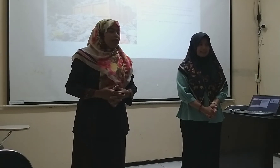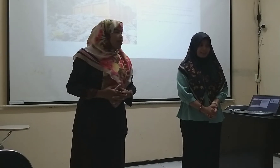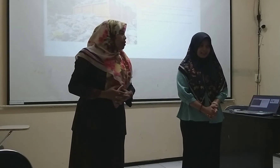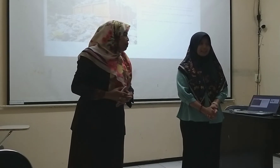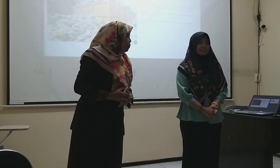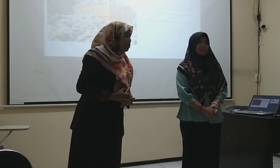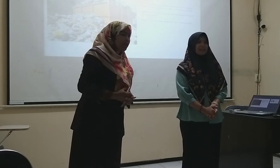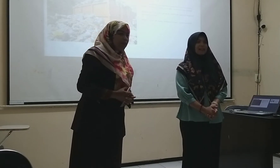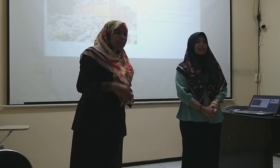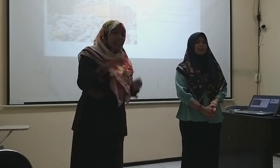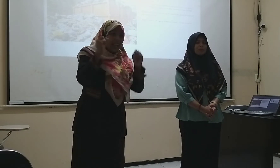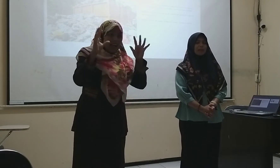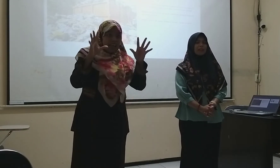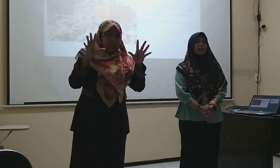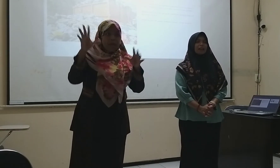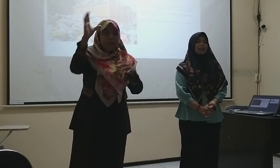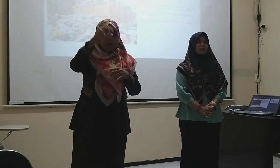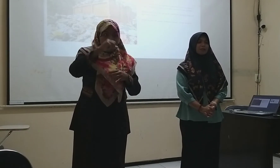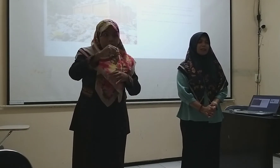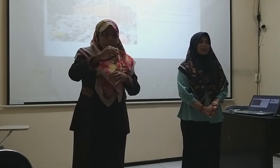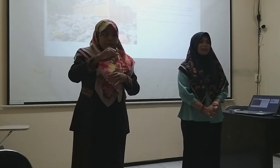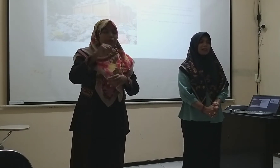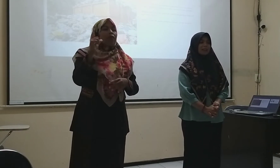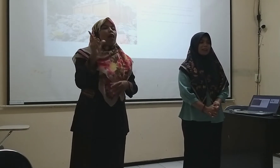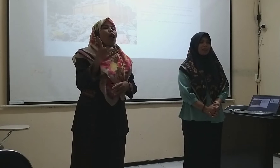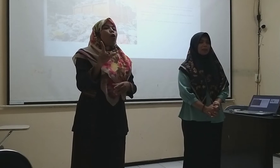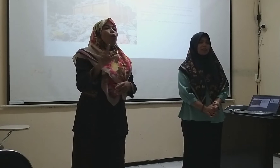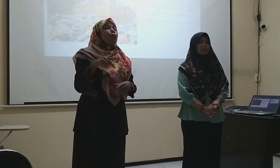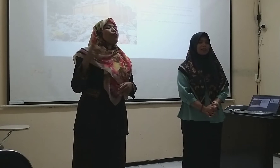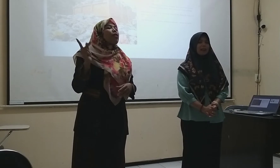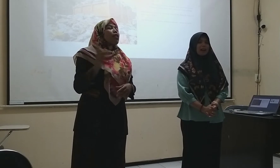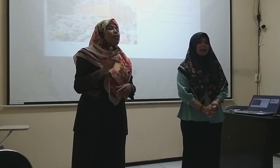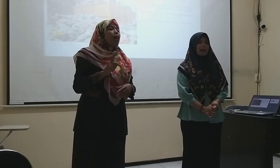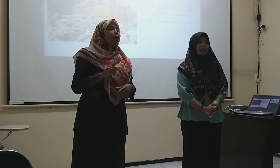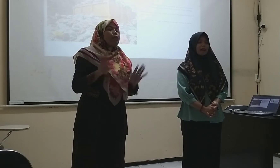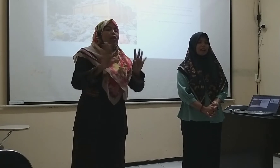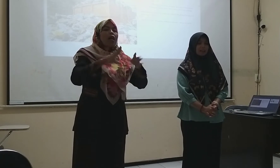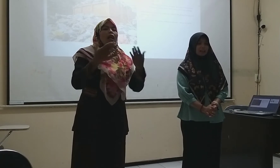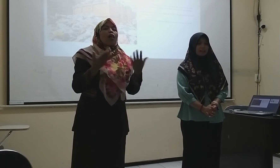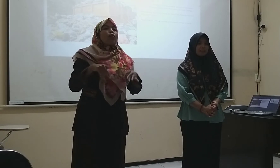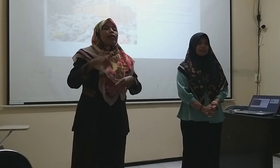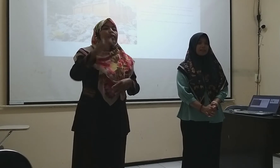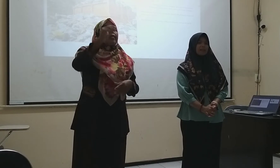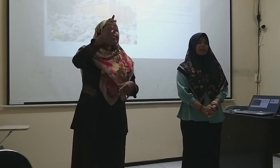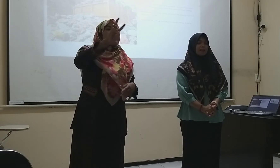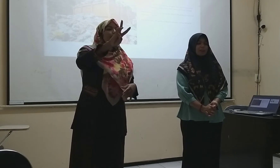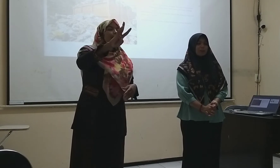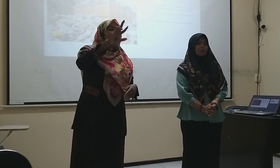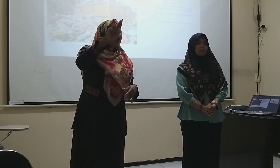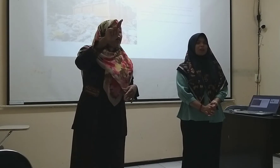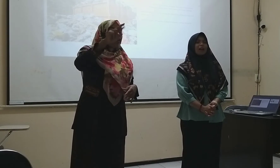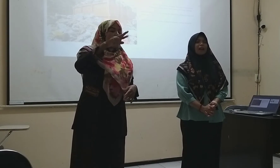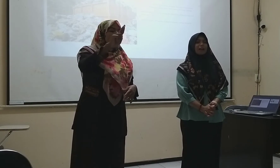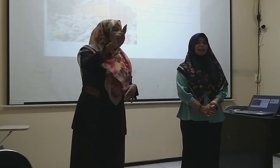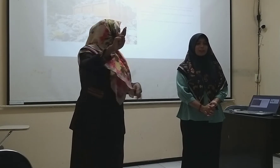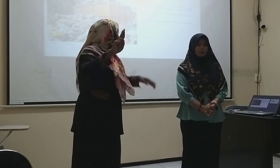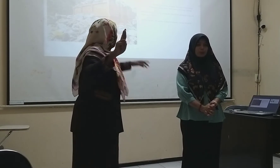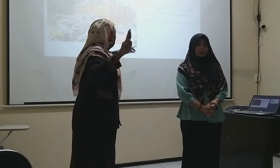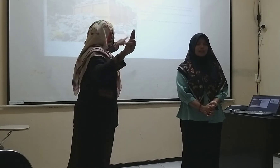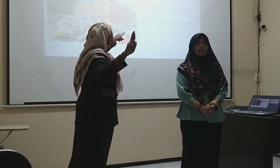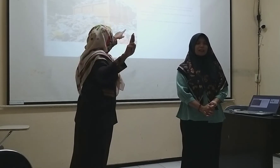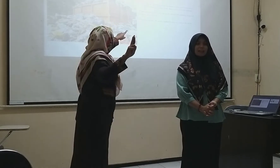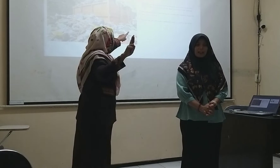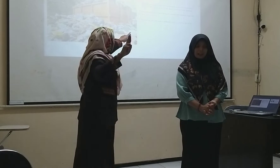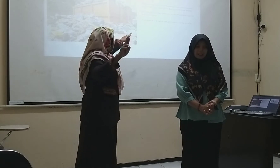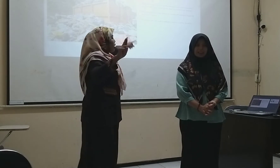Ya, jelas? Nah, kemudian selanjutnya adalah kita lakukan 3R: reuse,